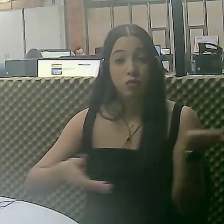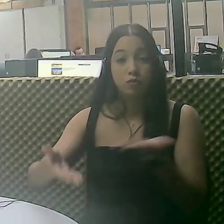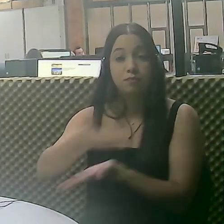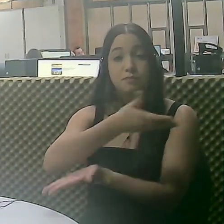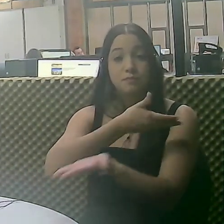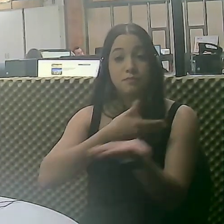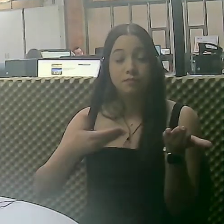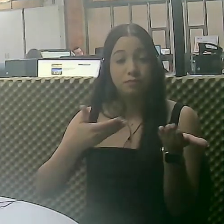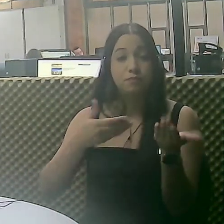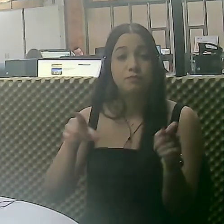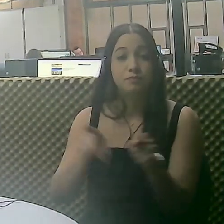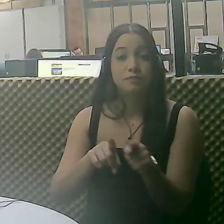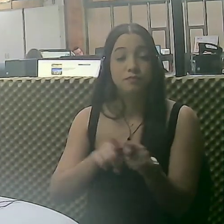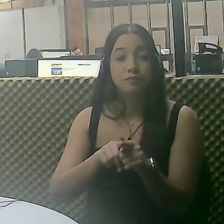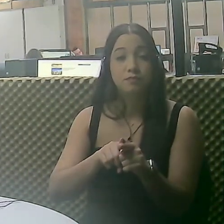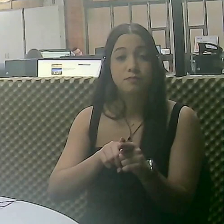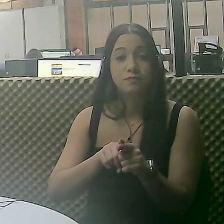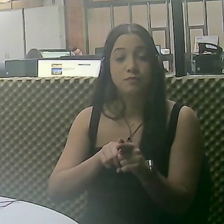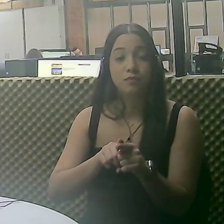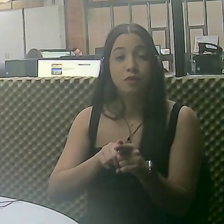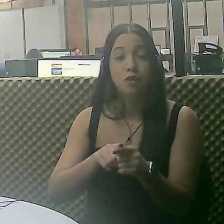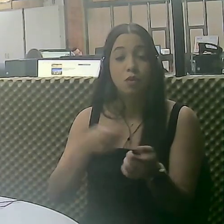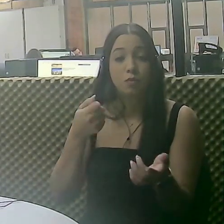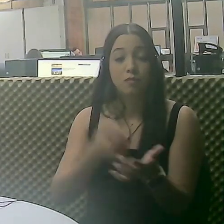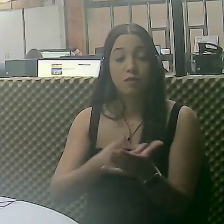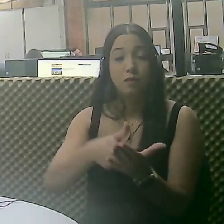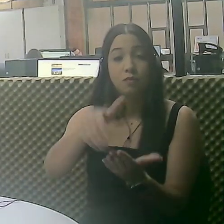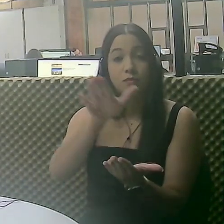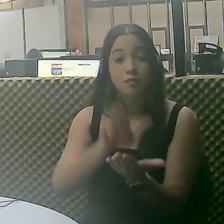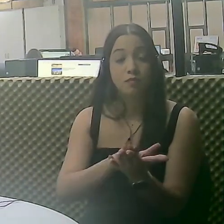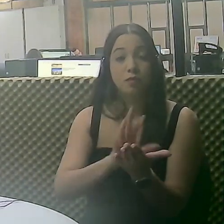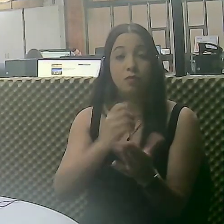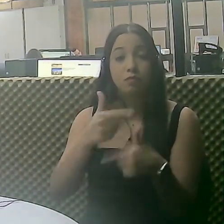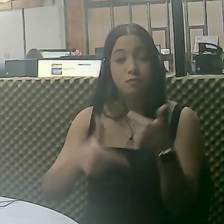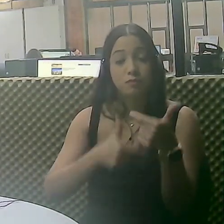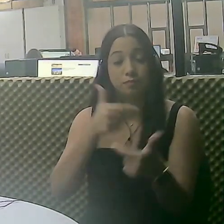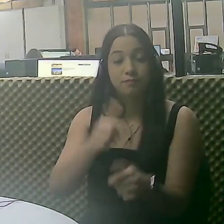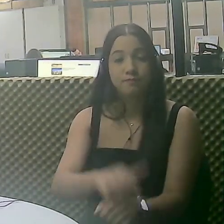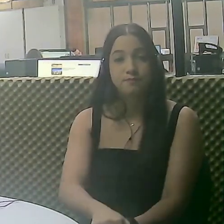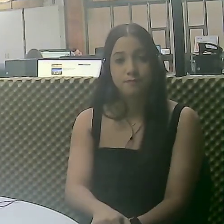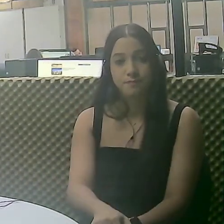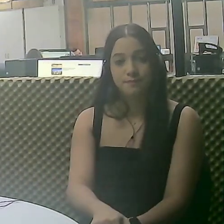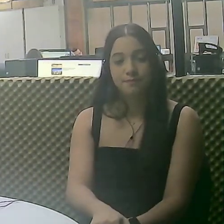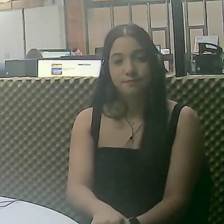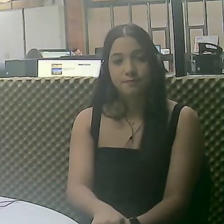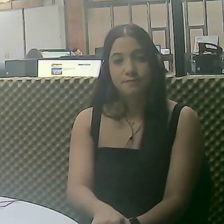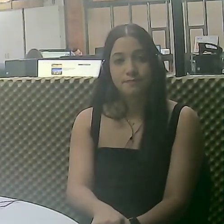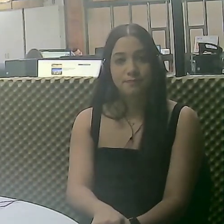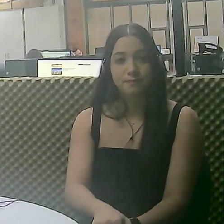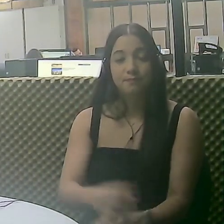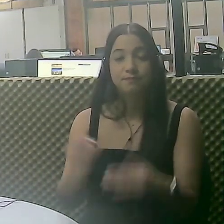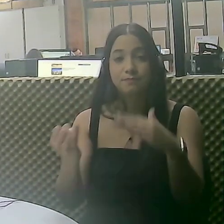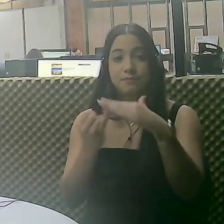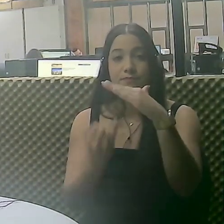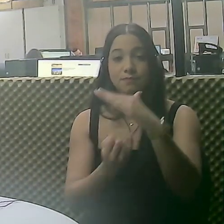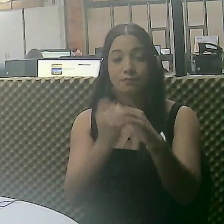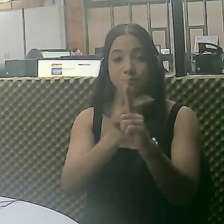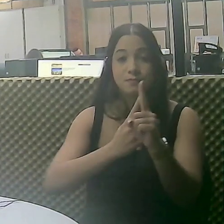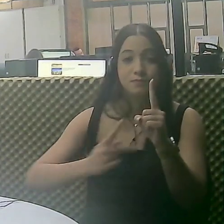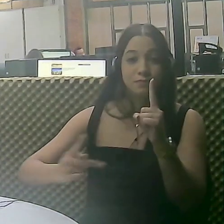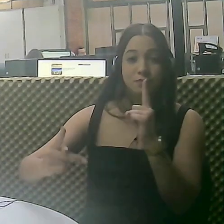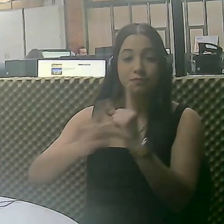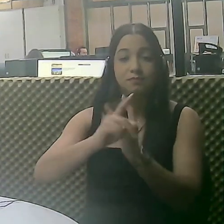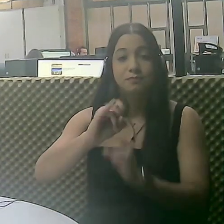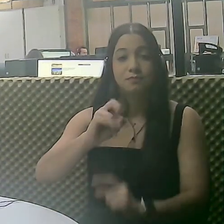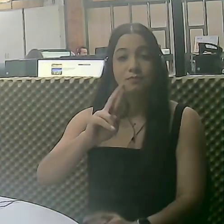firmados entre as partes e comprovantes da aquisição do bem ou serviço. O Instituto de Previdência dos